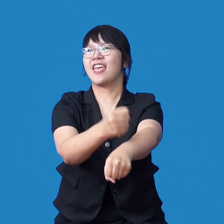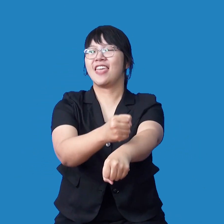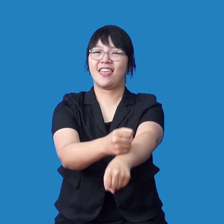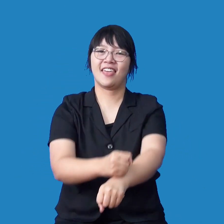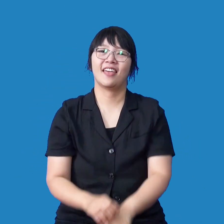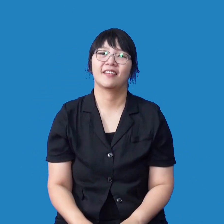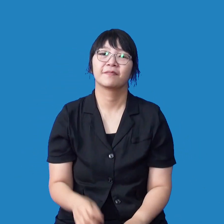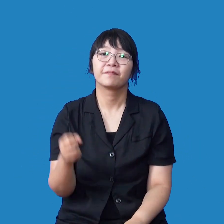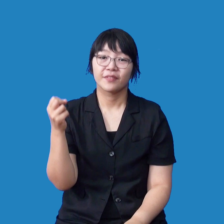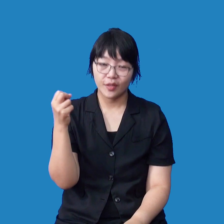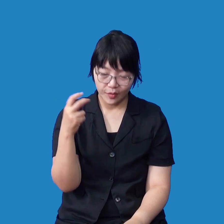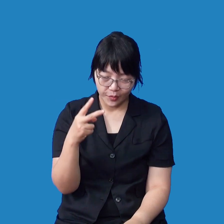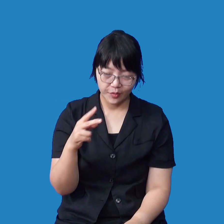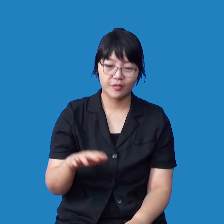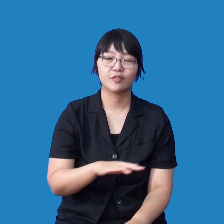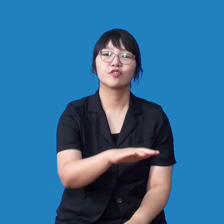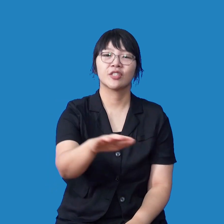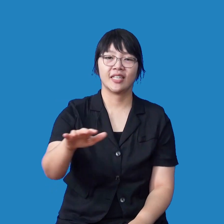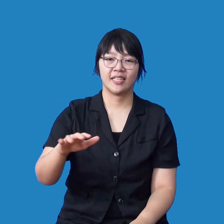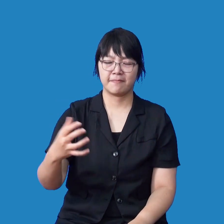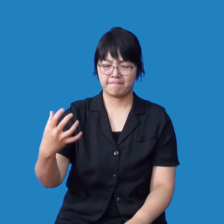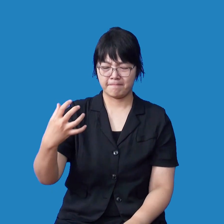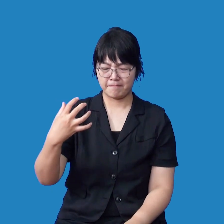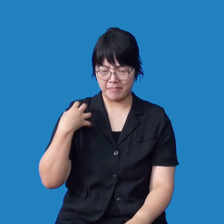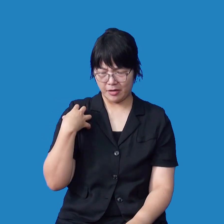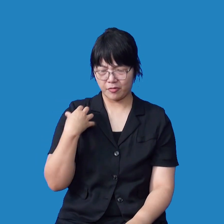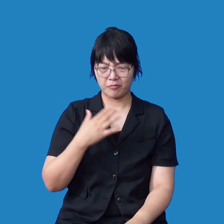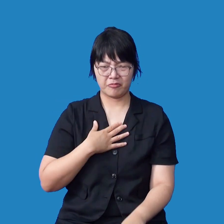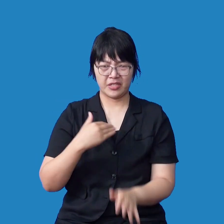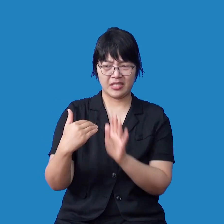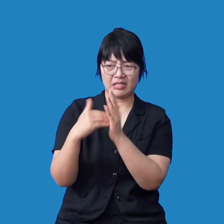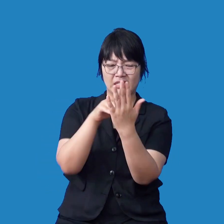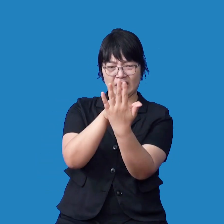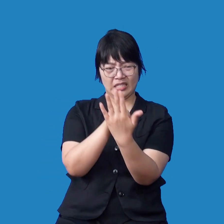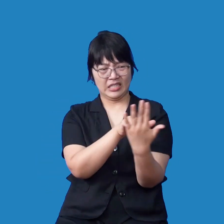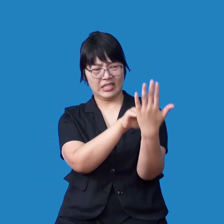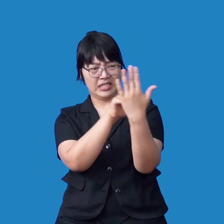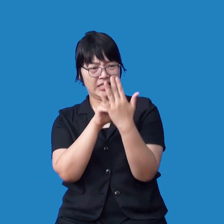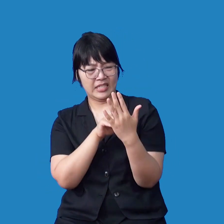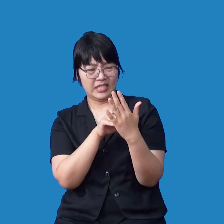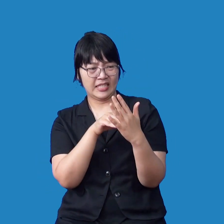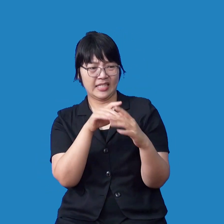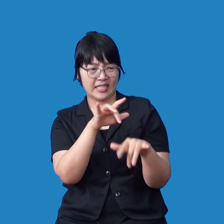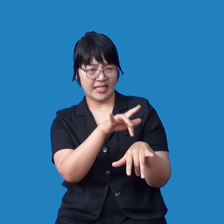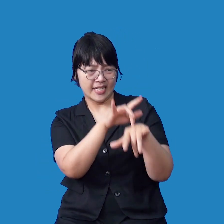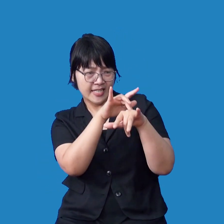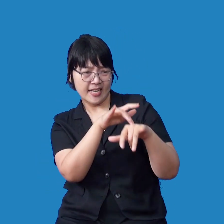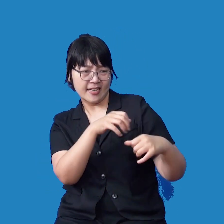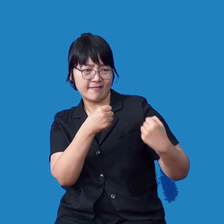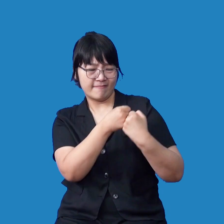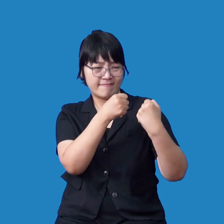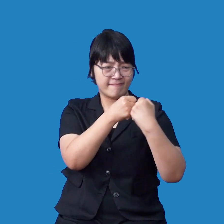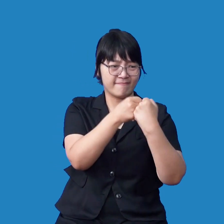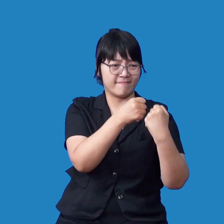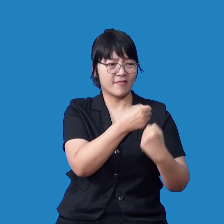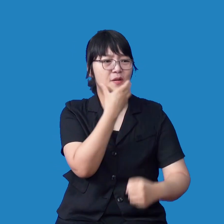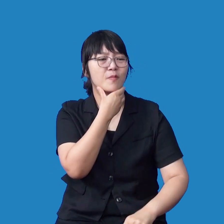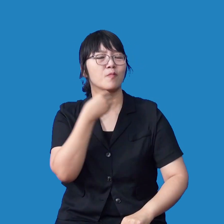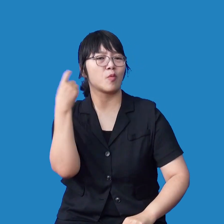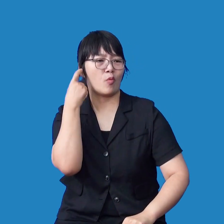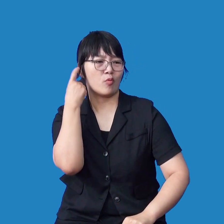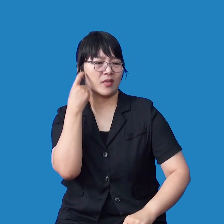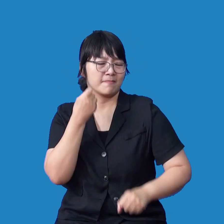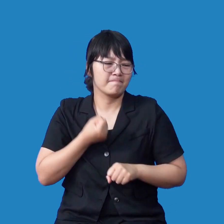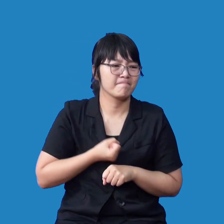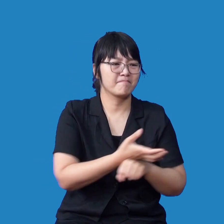그리고 우리를 막고 있는 사탄의 세력과 대결하면서 복음의 새로운 시대를 열어야 한다고.